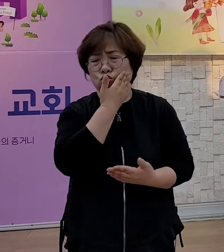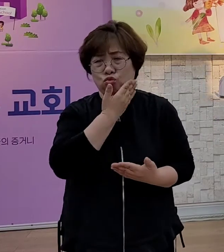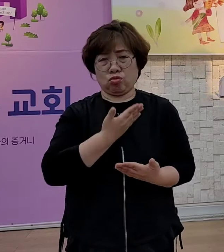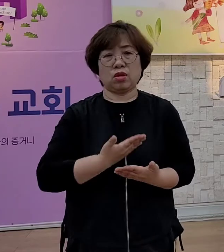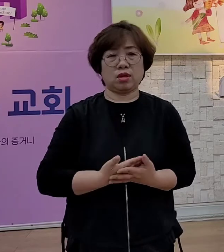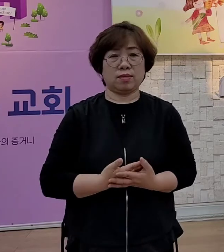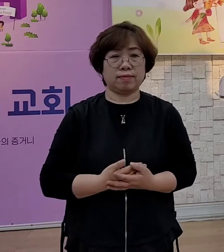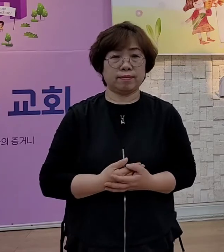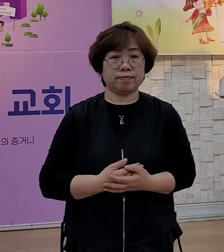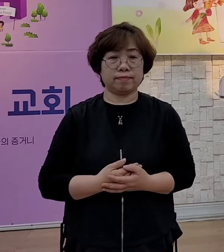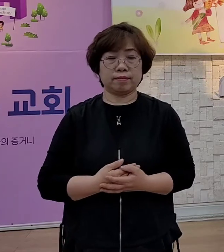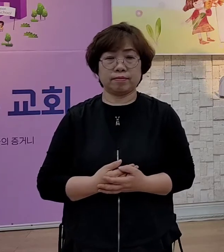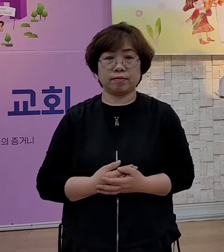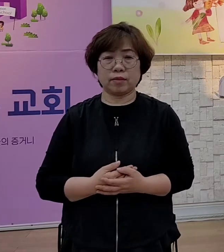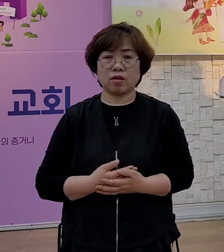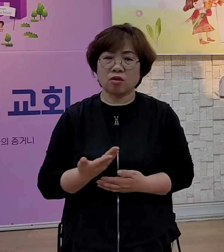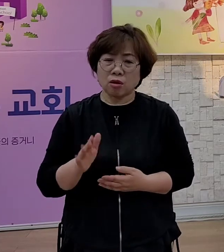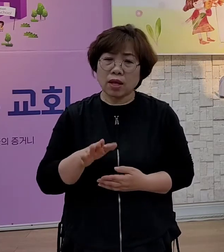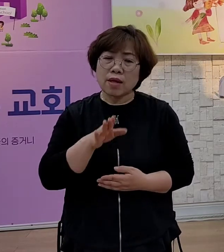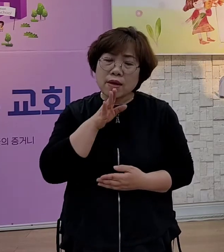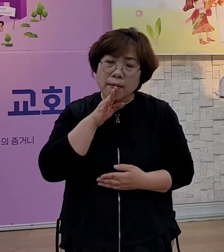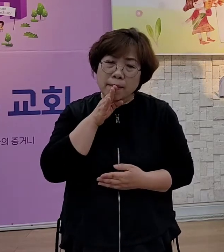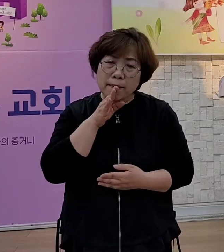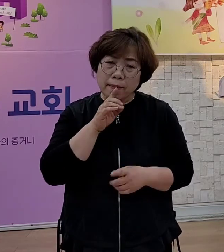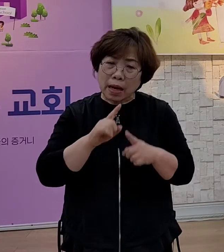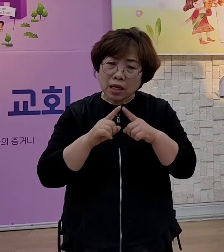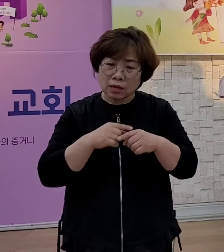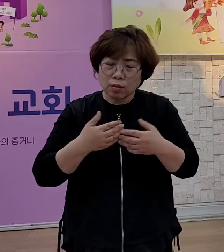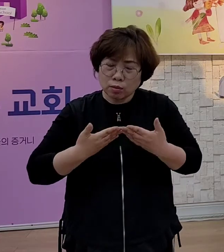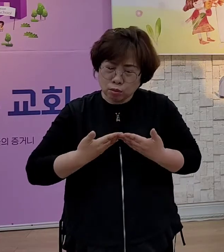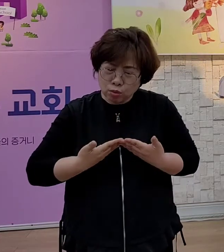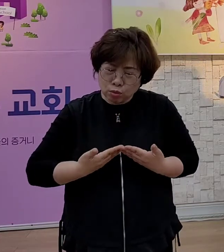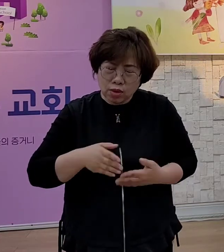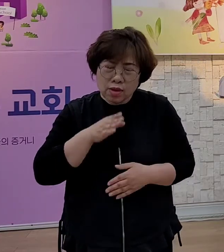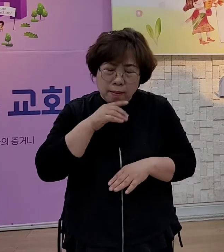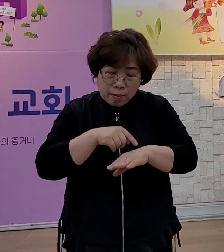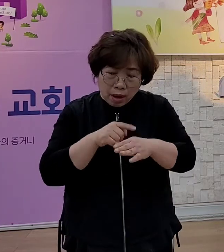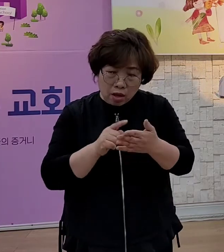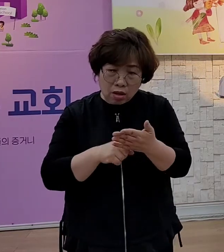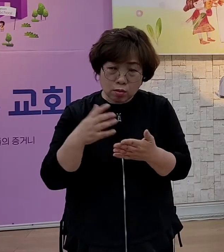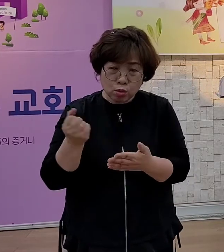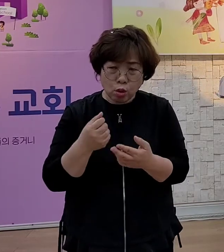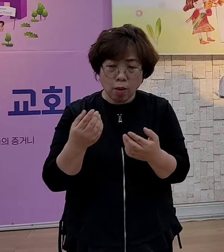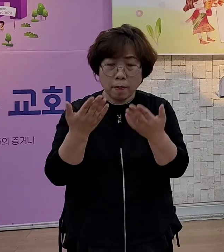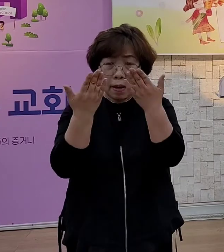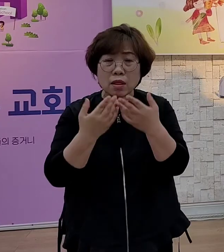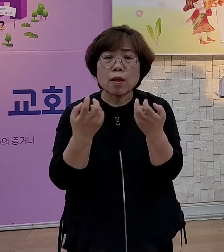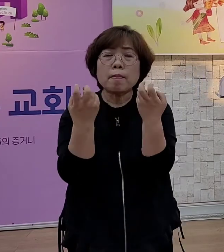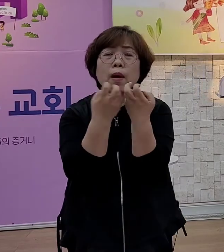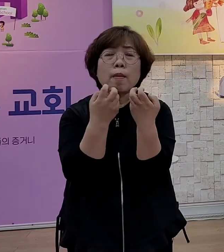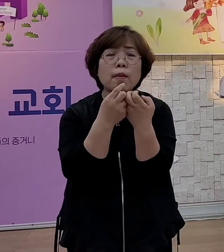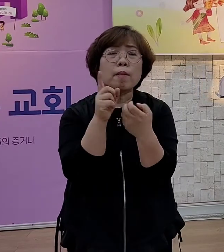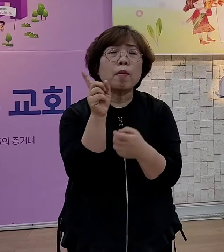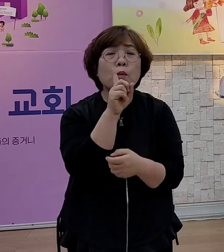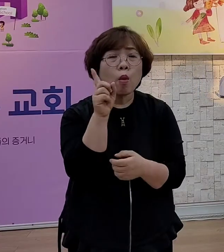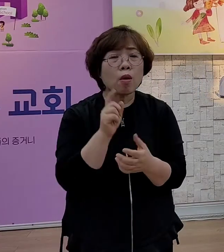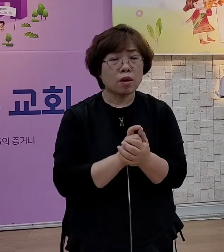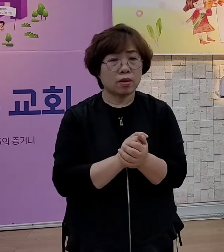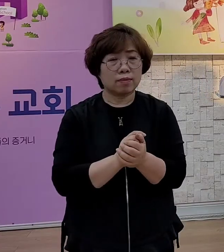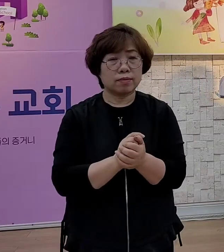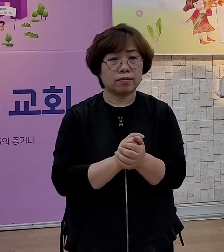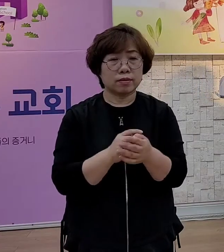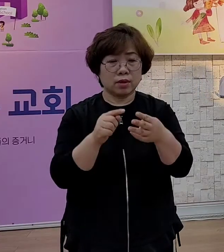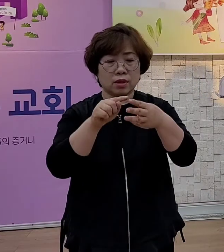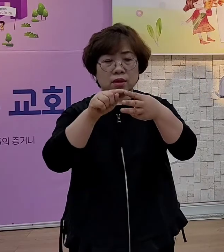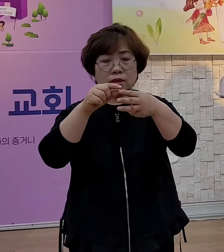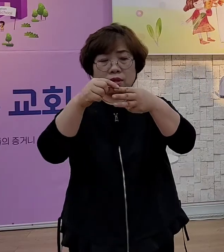될까요? 어떻게 하면 말씀을 온유함으로 진실로 받는 것이냐? 여러분, 거기에는